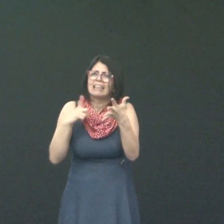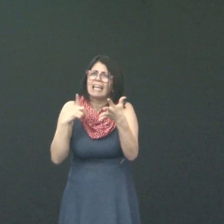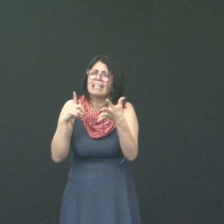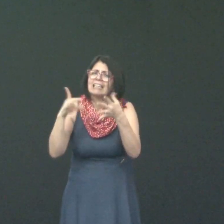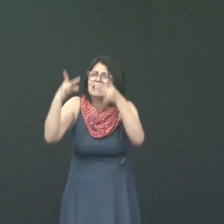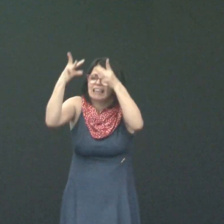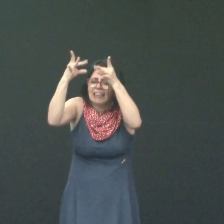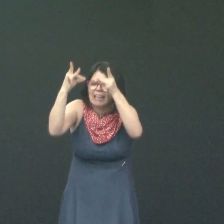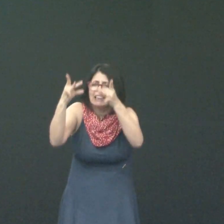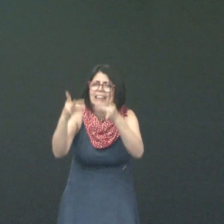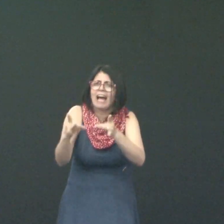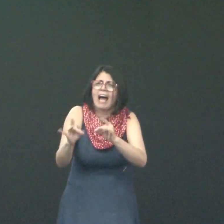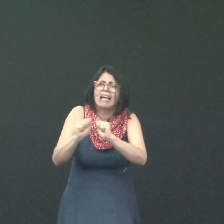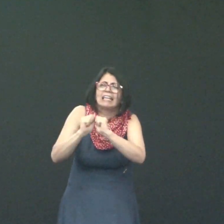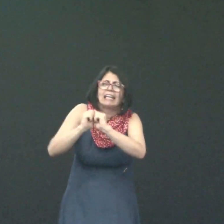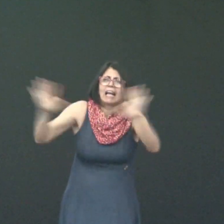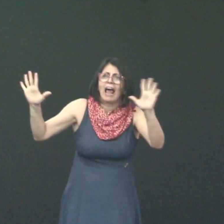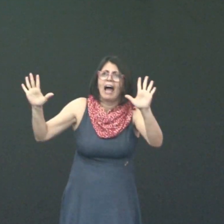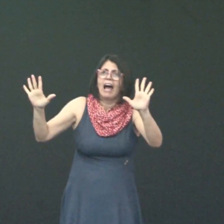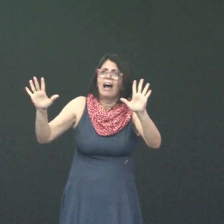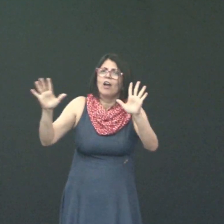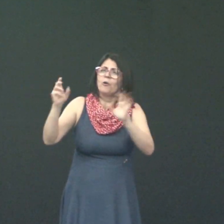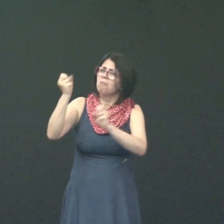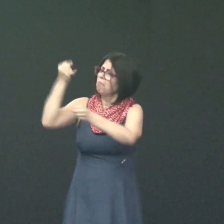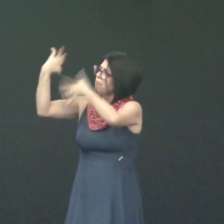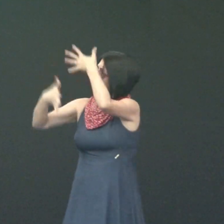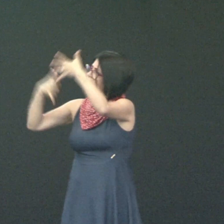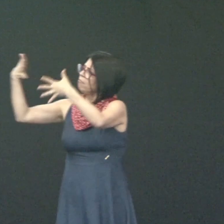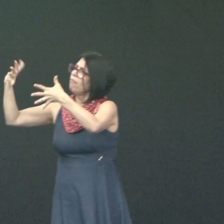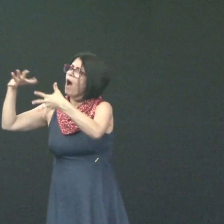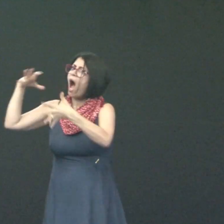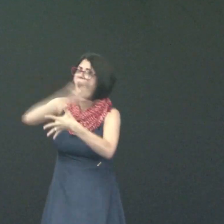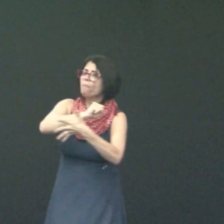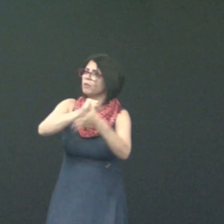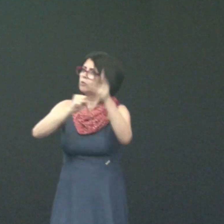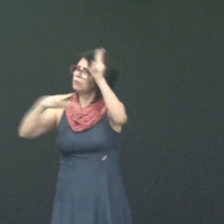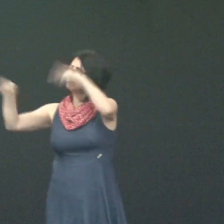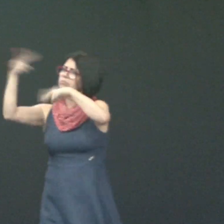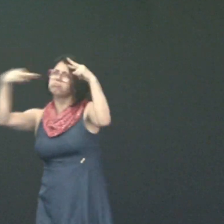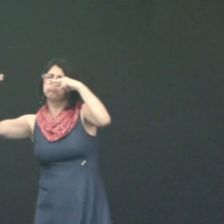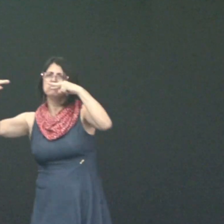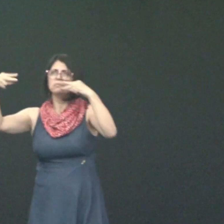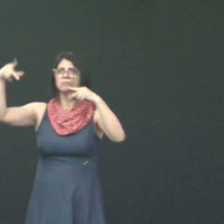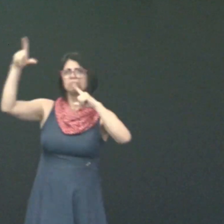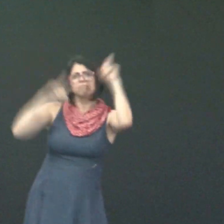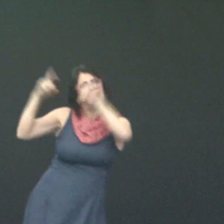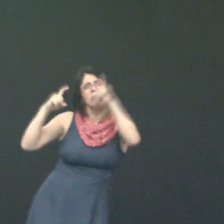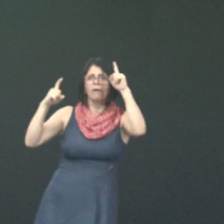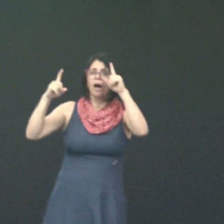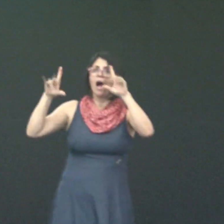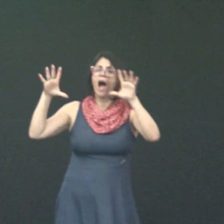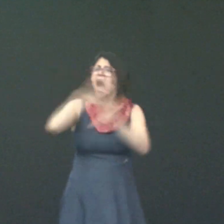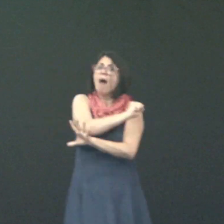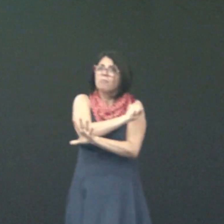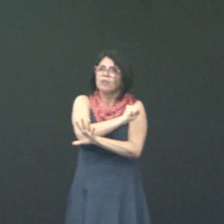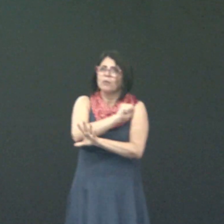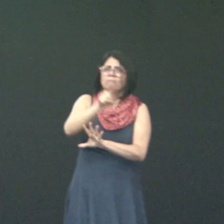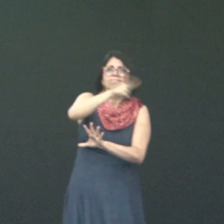a língua de sinais, ela oferece detalhes de fácil identificação